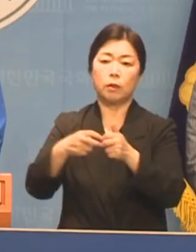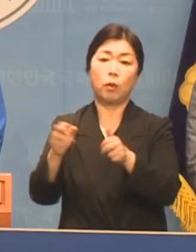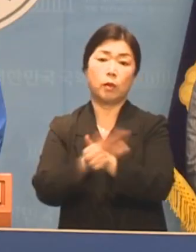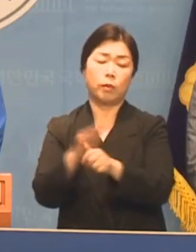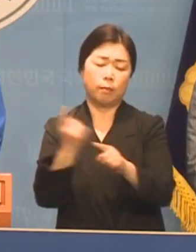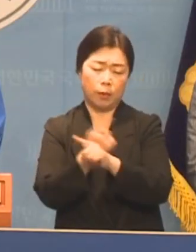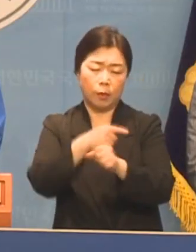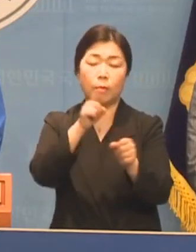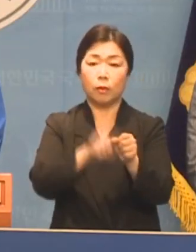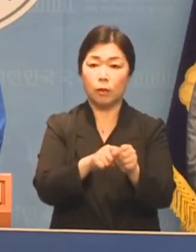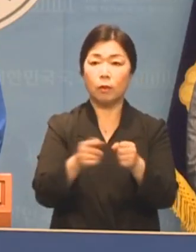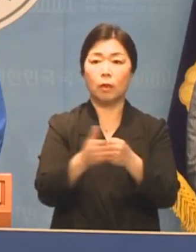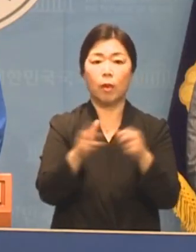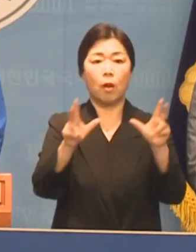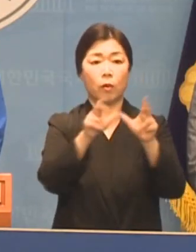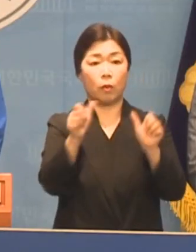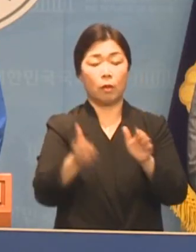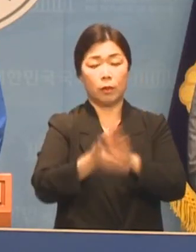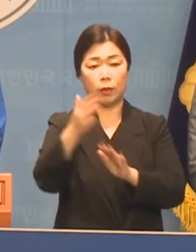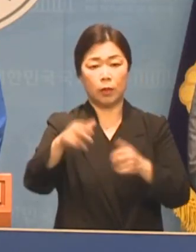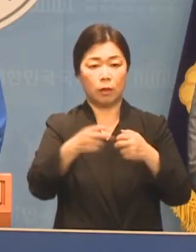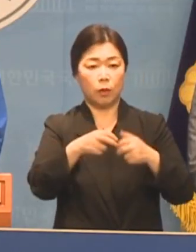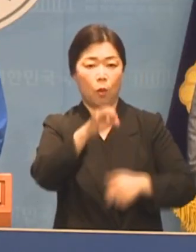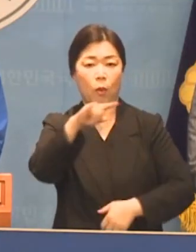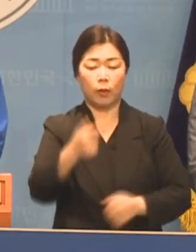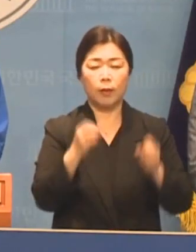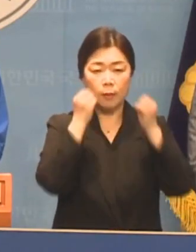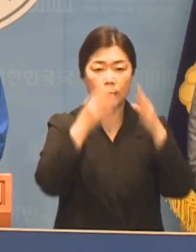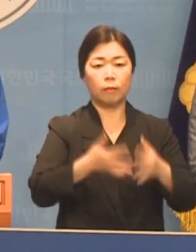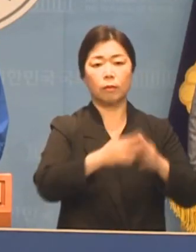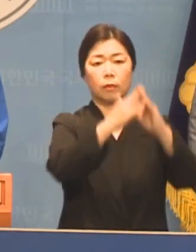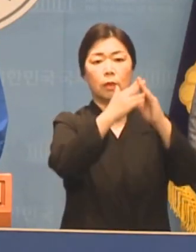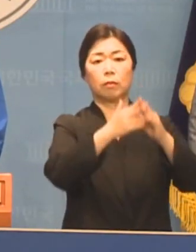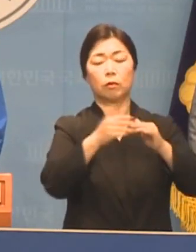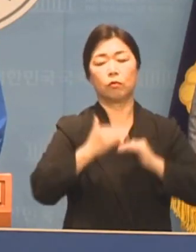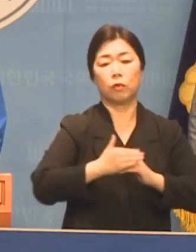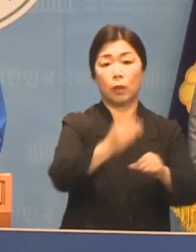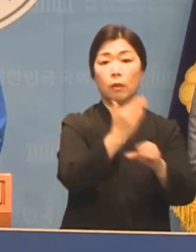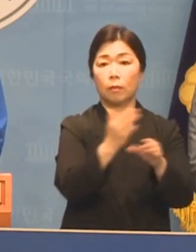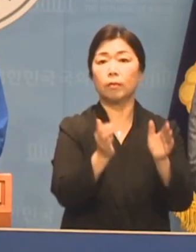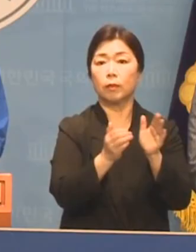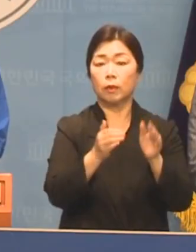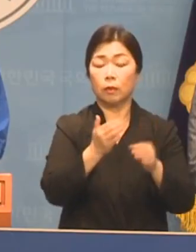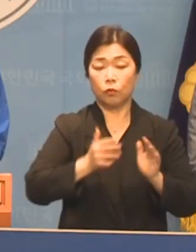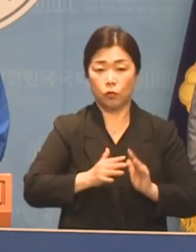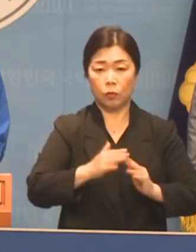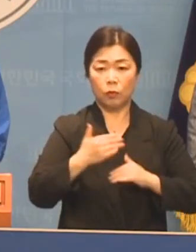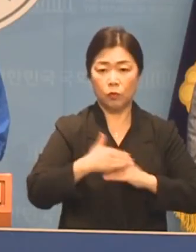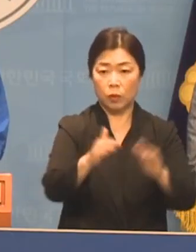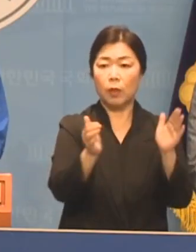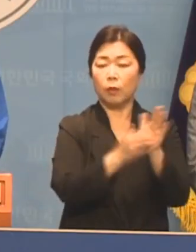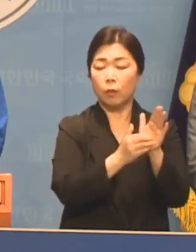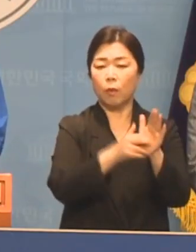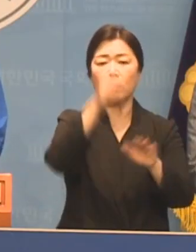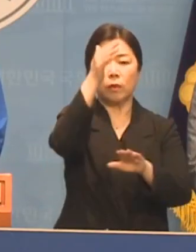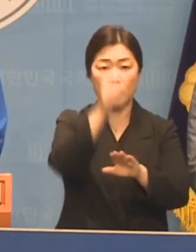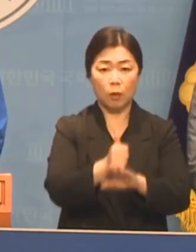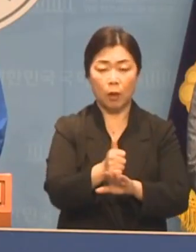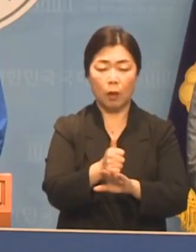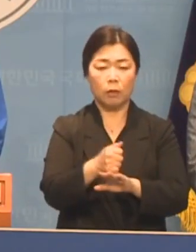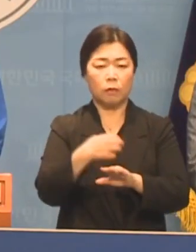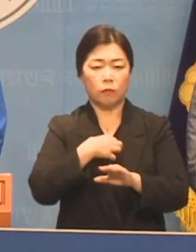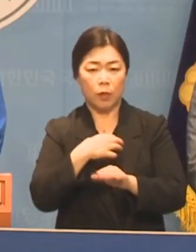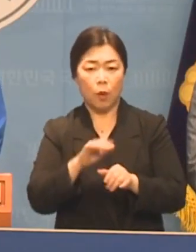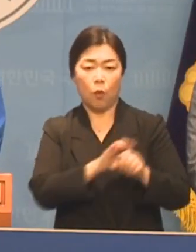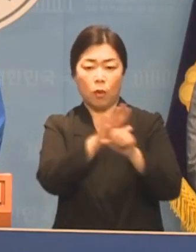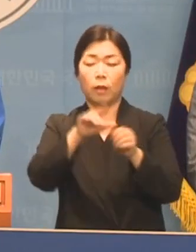개선하기 위하여 성남시 의료원 건립을 추진하였습니다. 그 결과 위기의